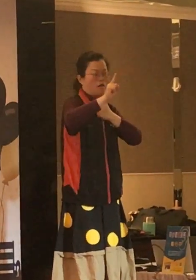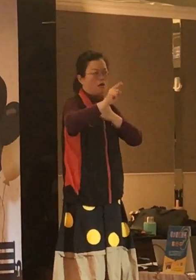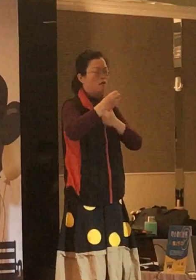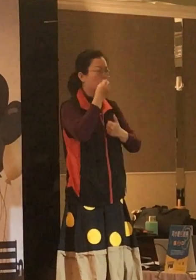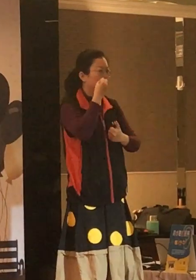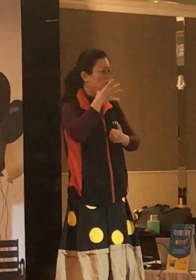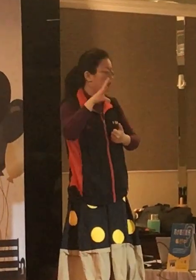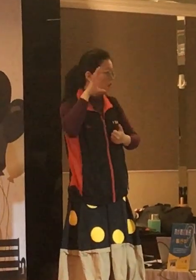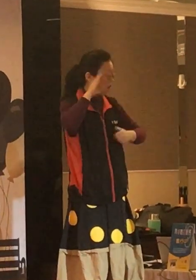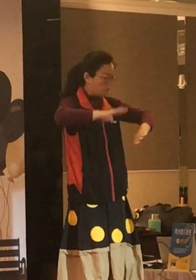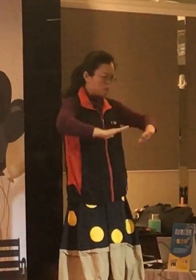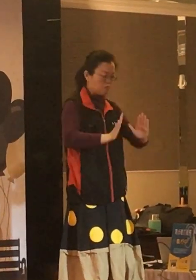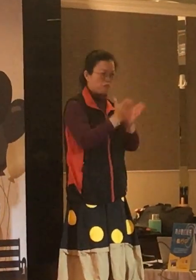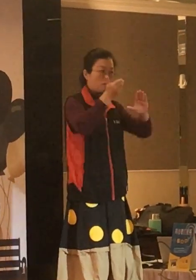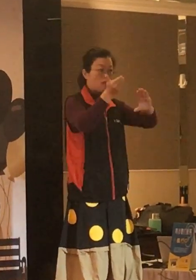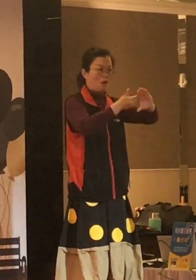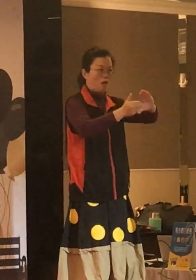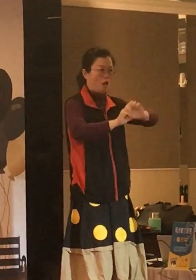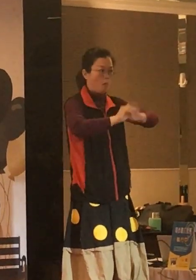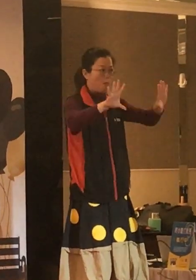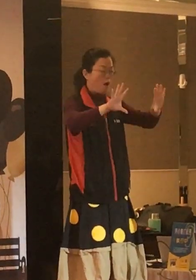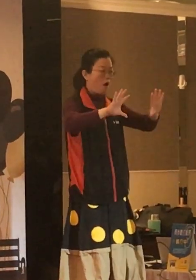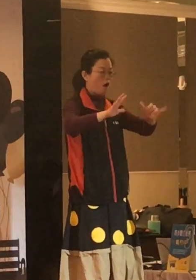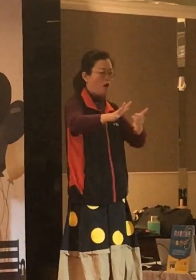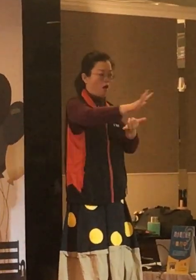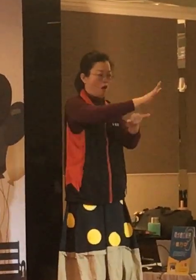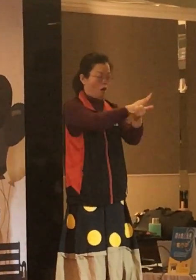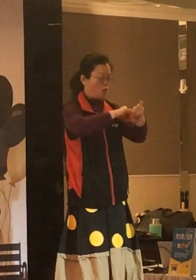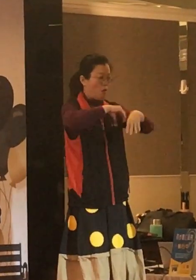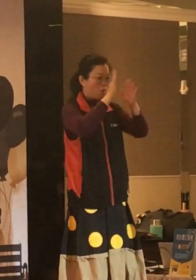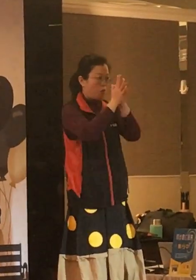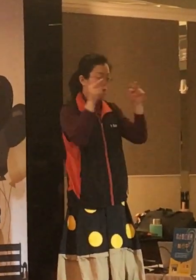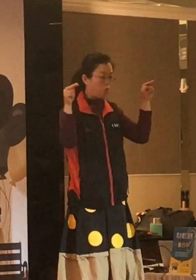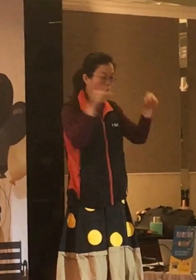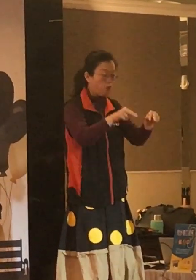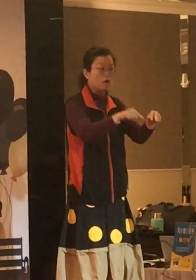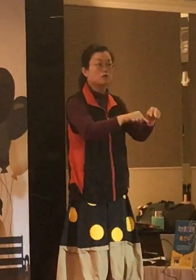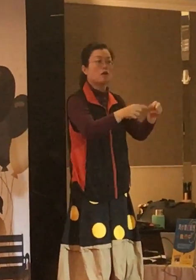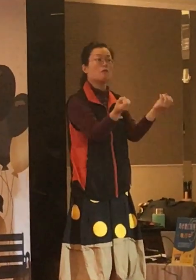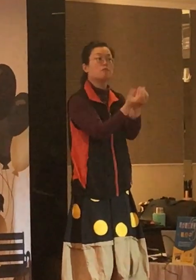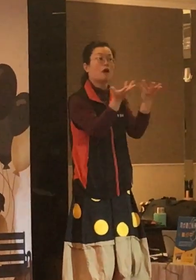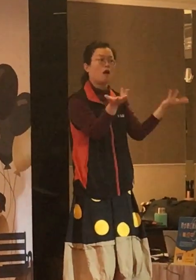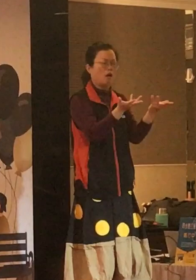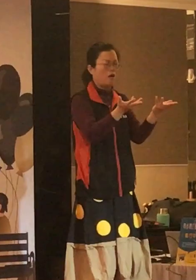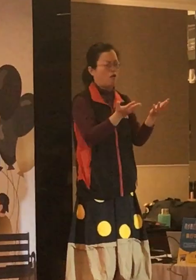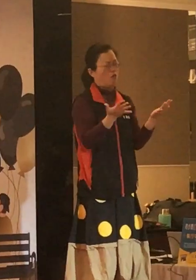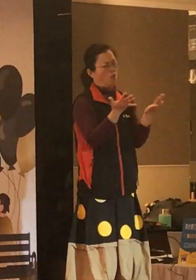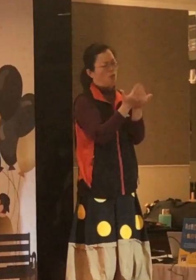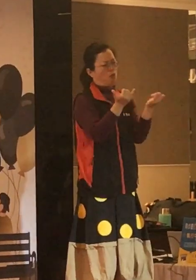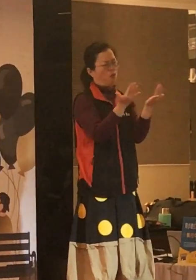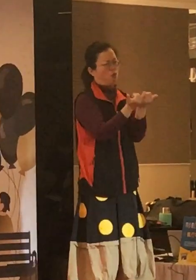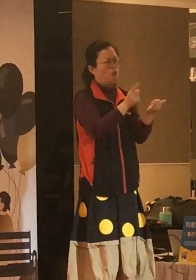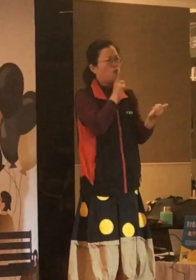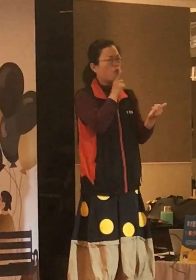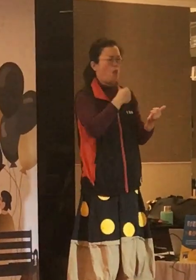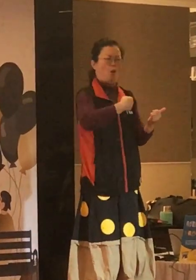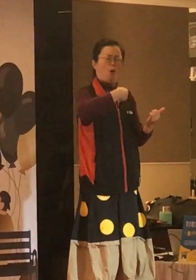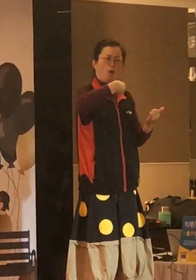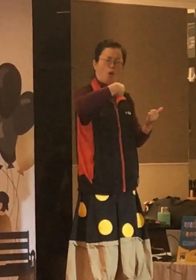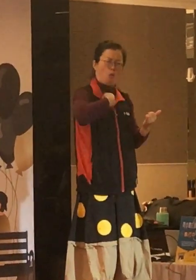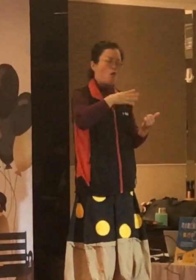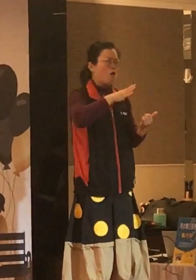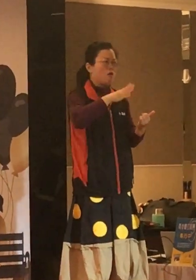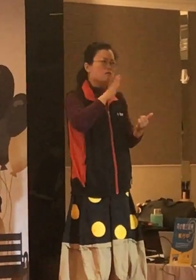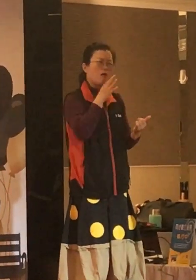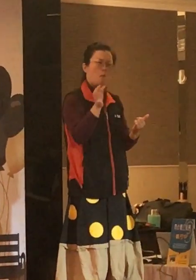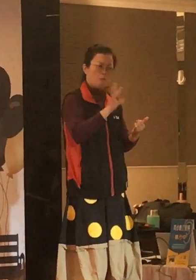那同学会觉得说我是免义务来帮忙你，我可以不帮你的，啊，现在不小心跌倒也不是我愿意